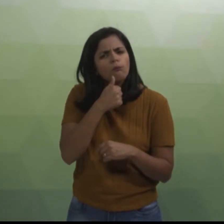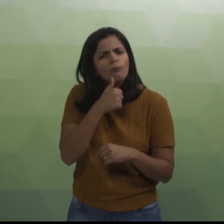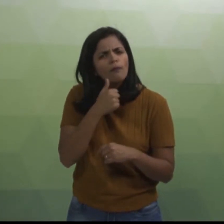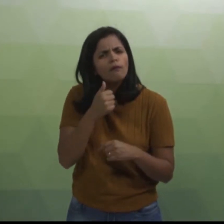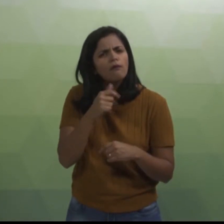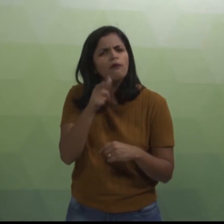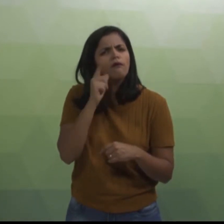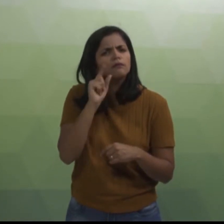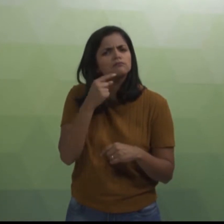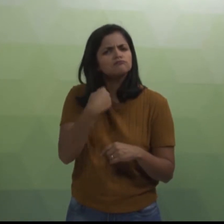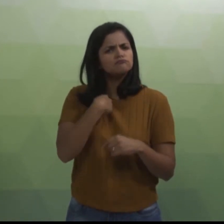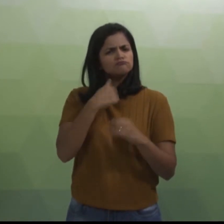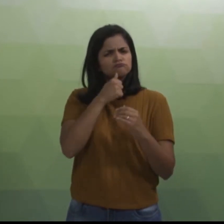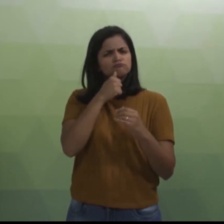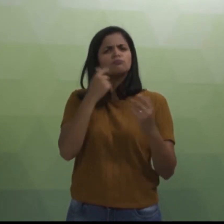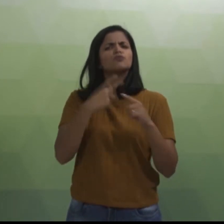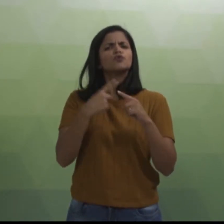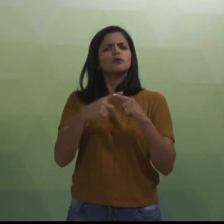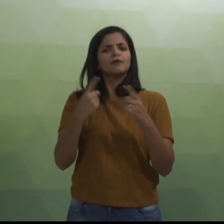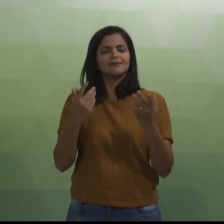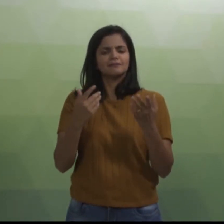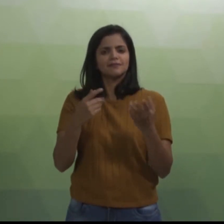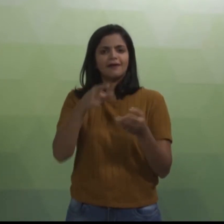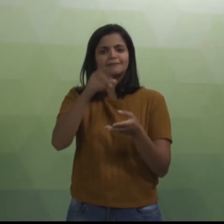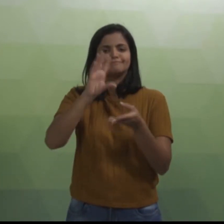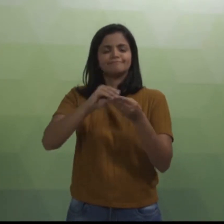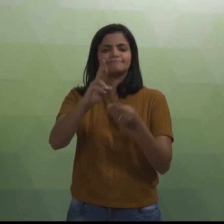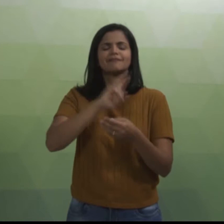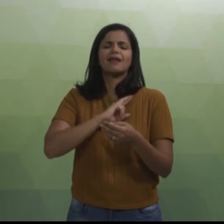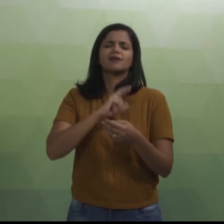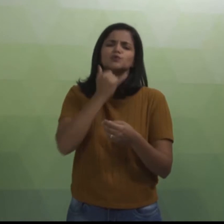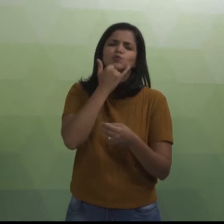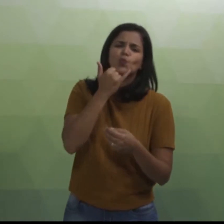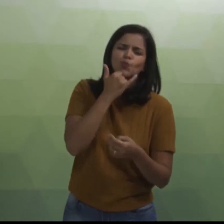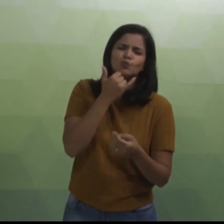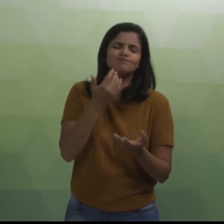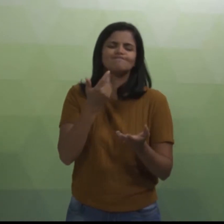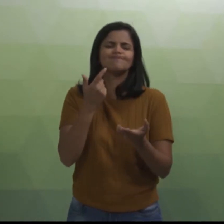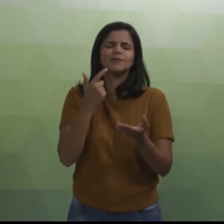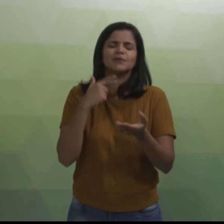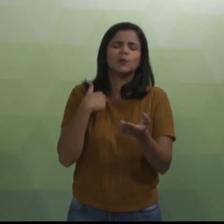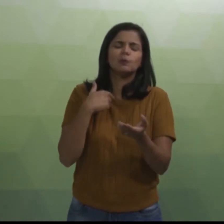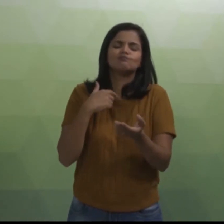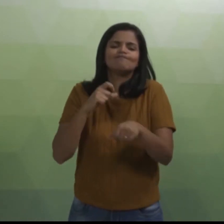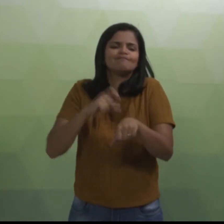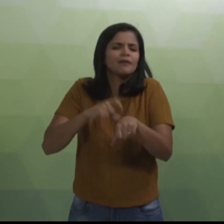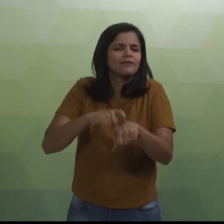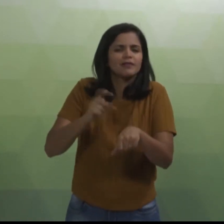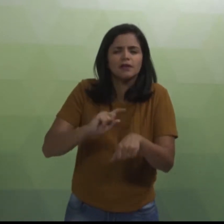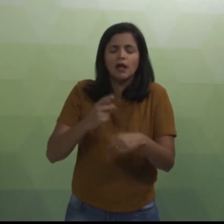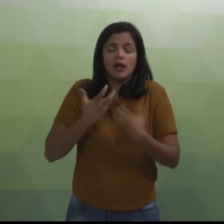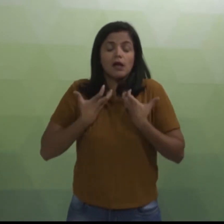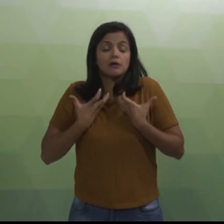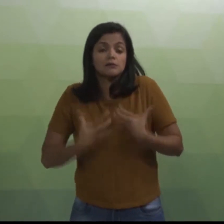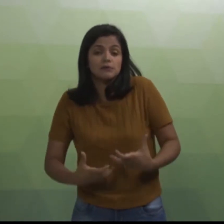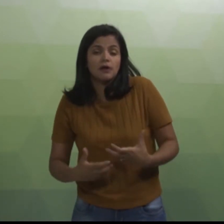Eu ainda não. Percebam? Uma resposta equivocada. Então tá,